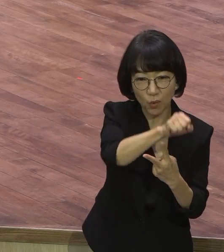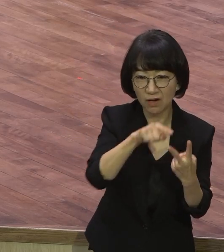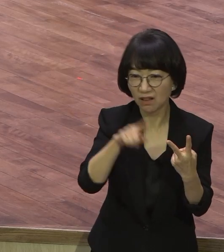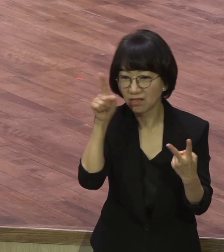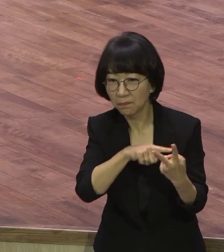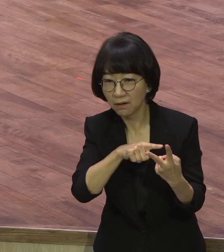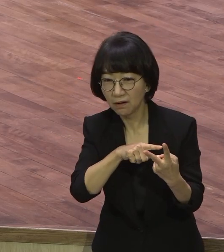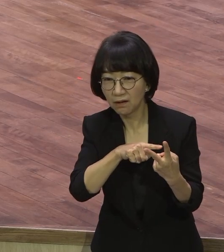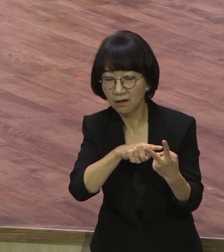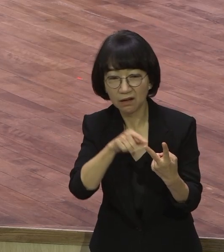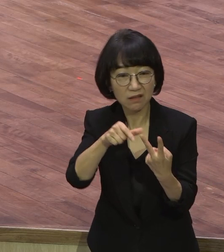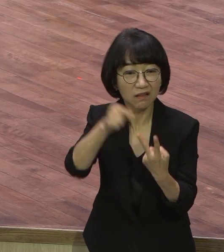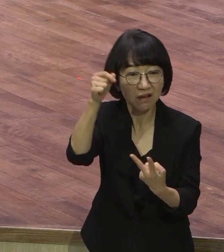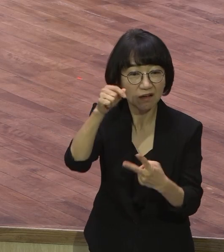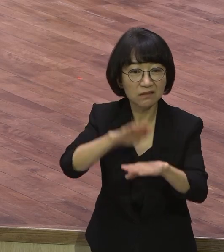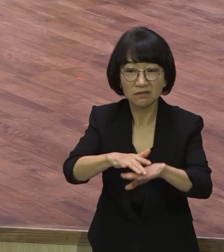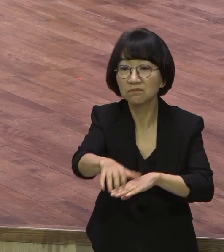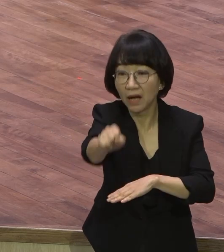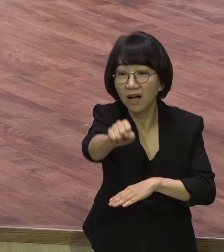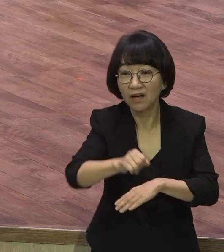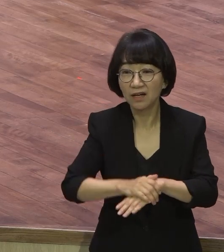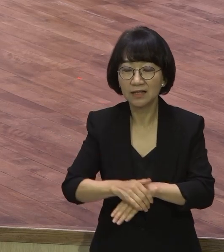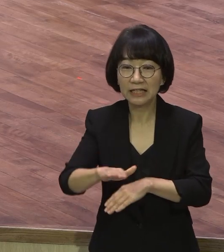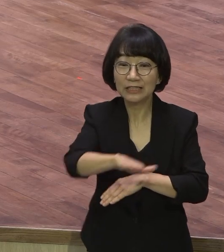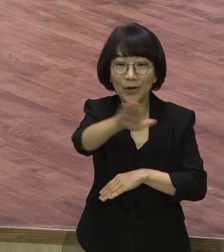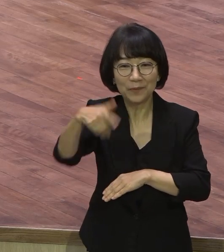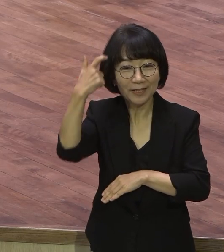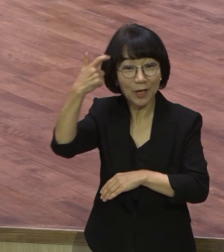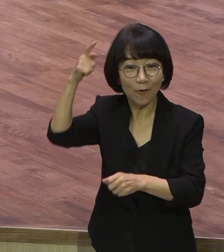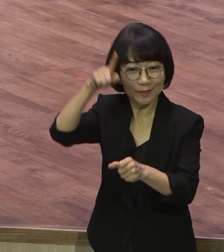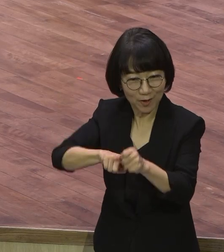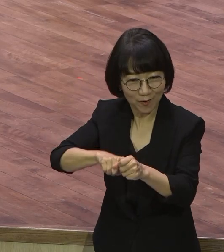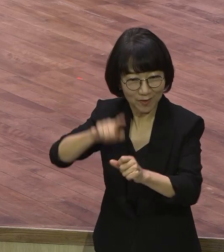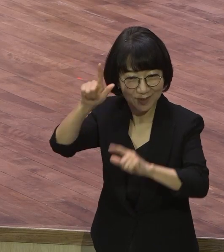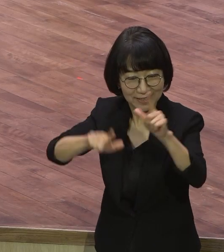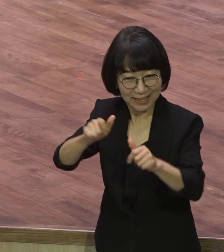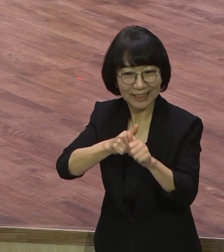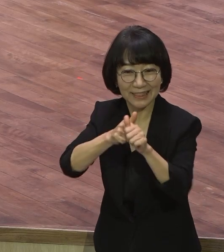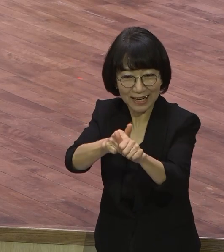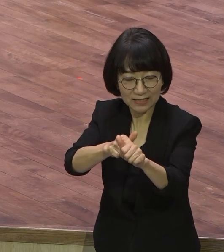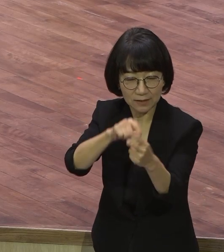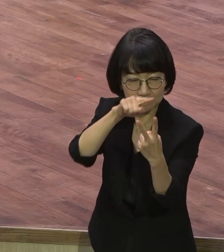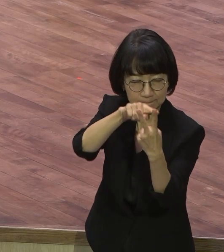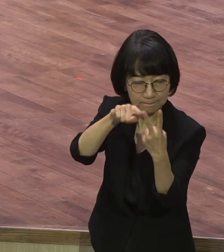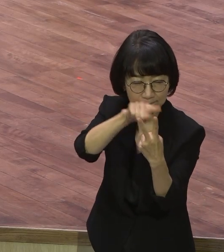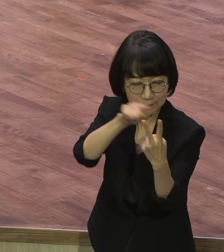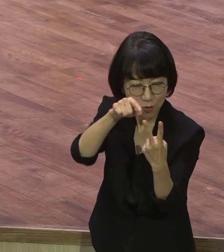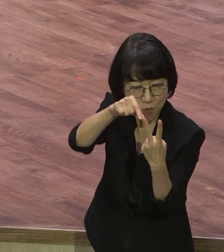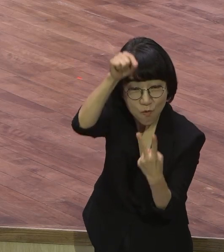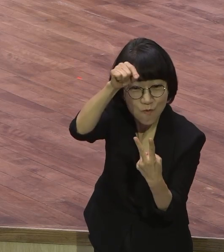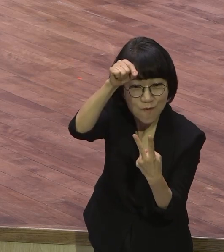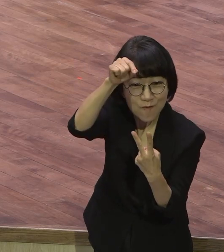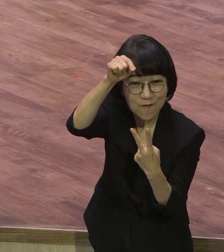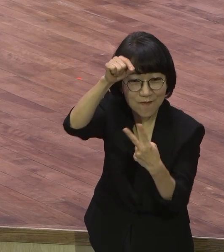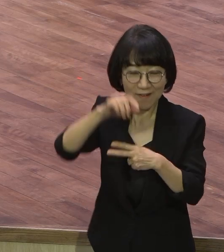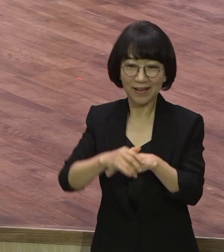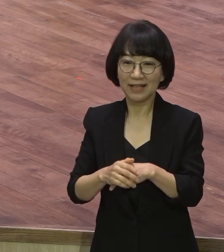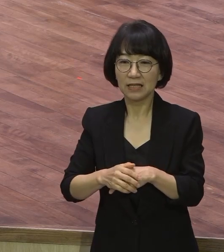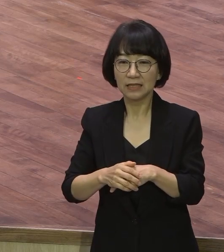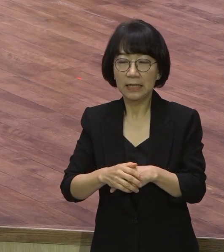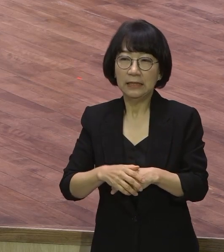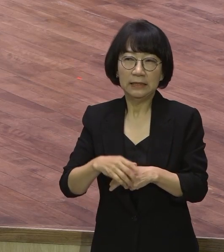몫이에요. 여러분 영적 상태에 따라서 나오는 표현이에요. 부정적인